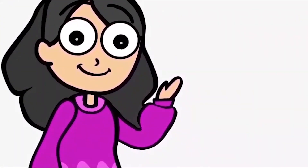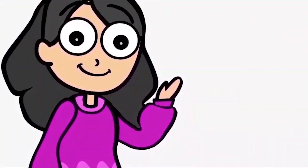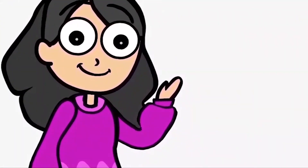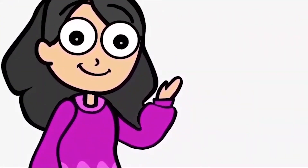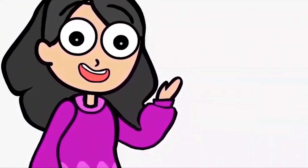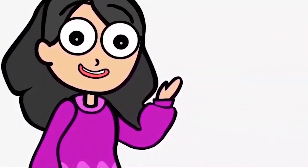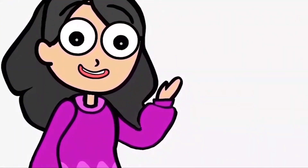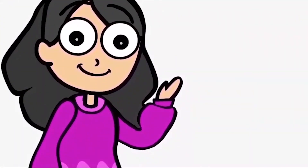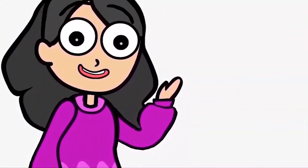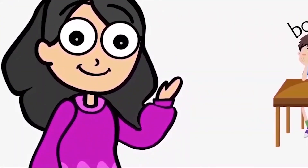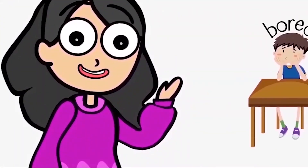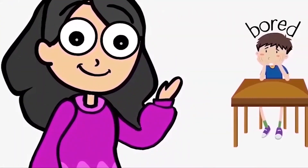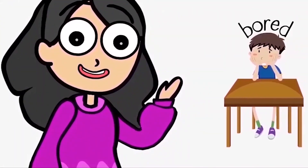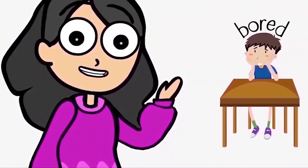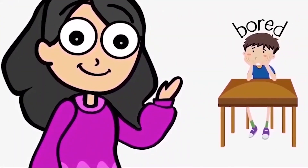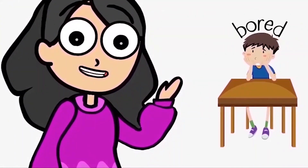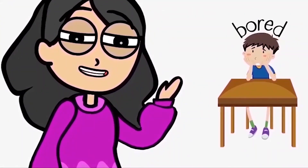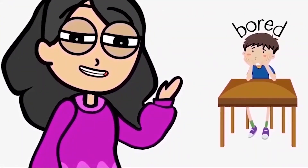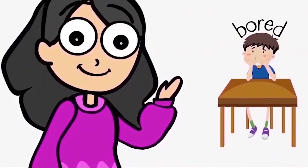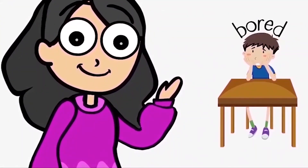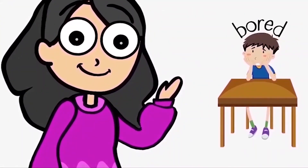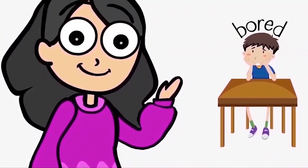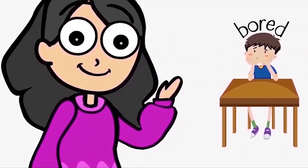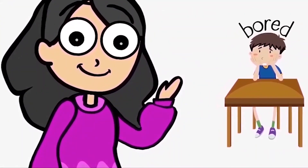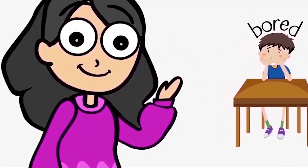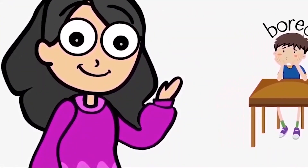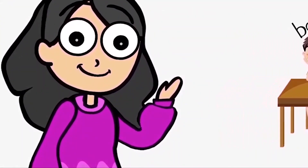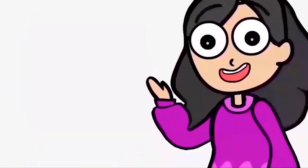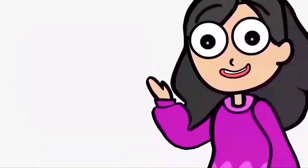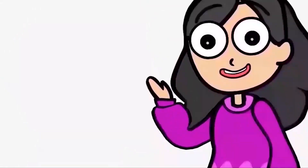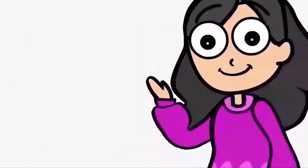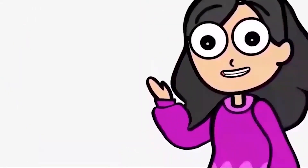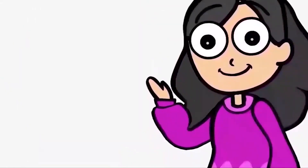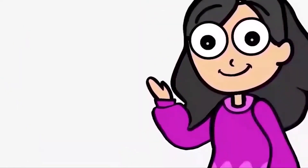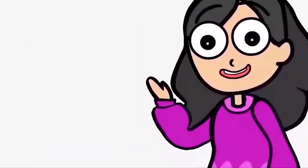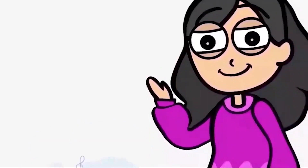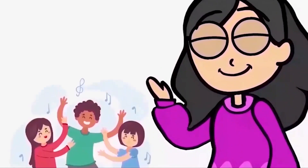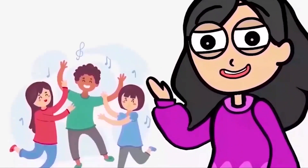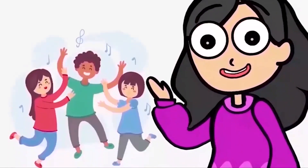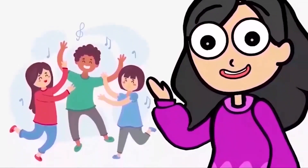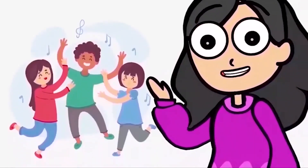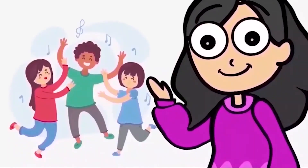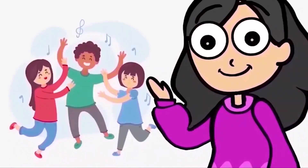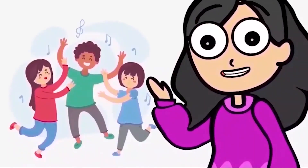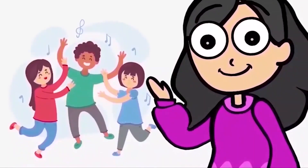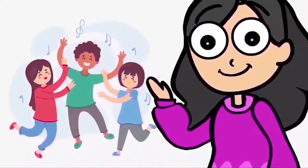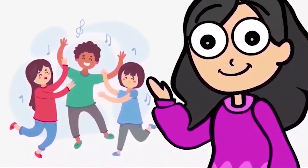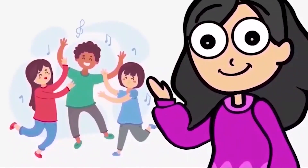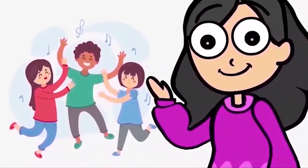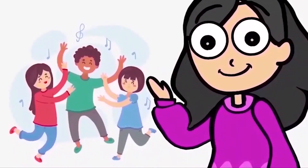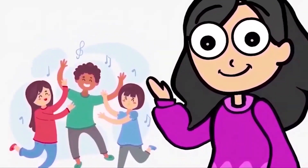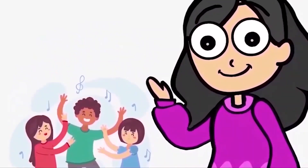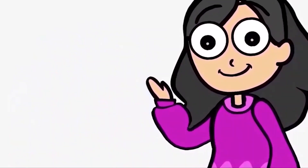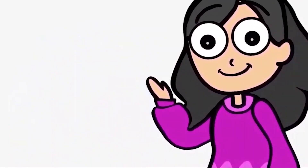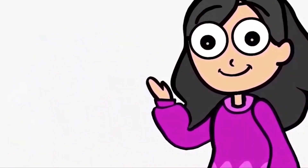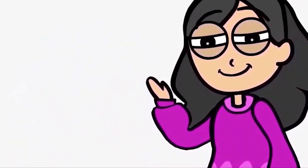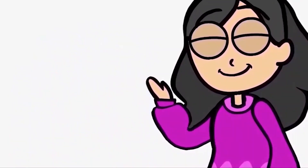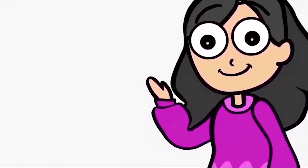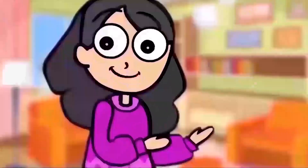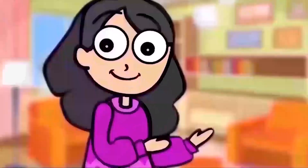सांगो माने कौन घरे बसी बसी बोर ही गलानी? चलो आज किसी मैजिकल